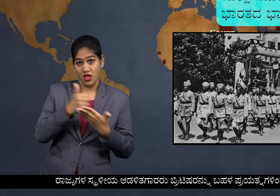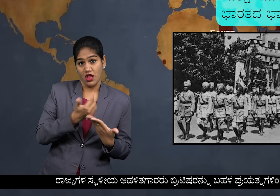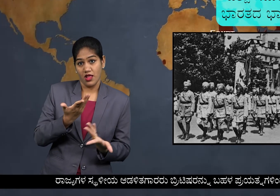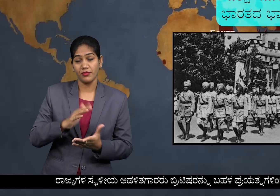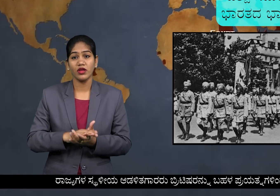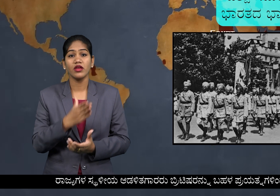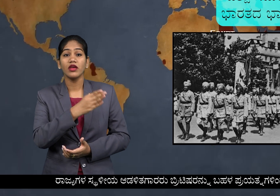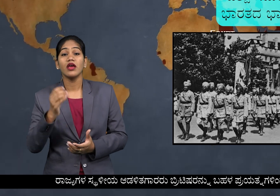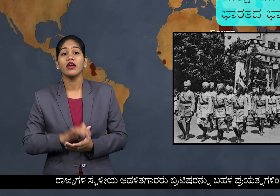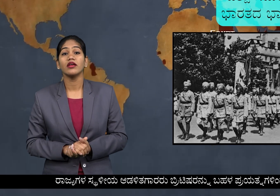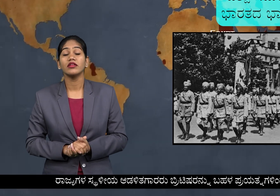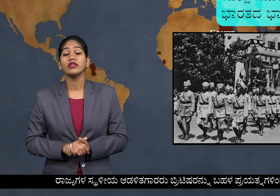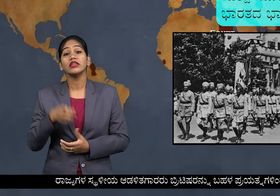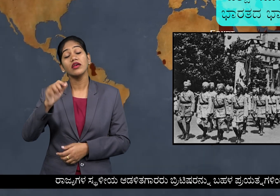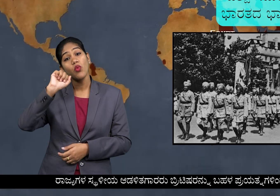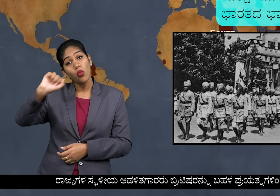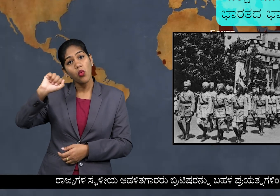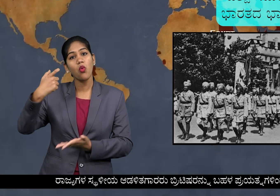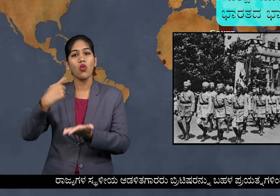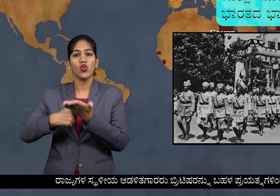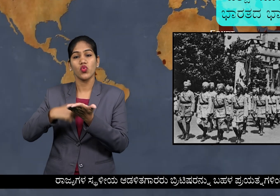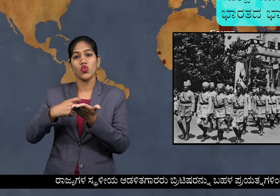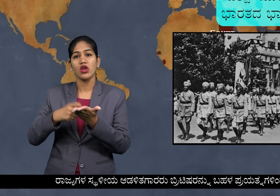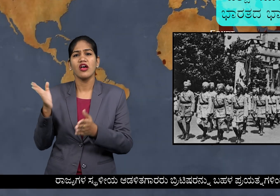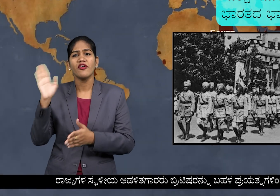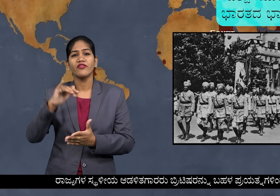ಸ್ಥಳೀಯ ಆಡಳಿತಗಾರರು